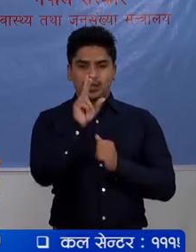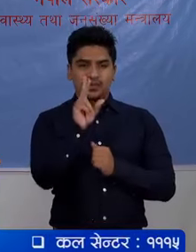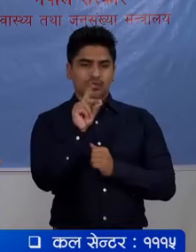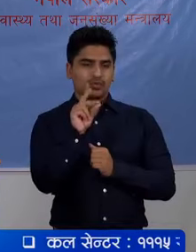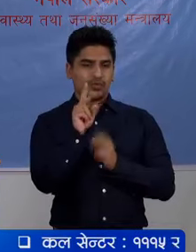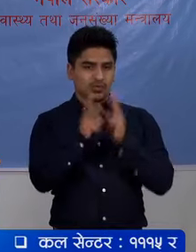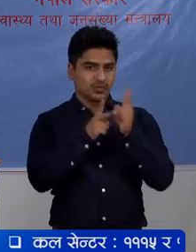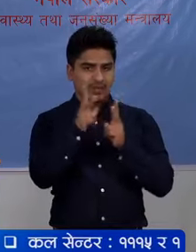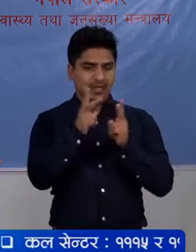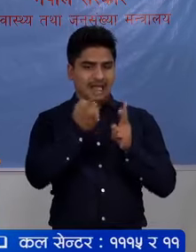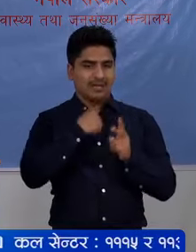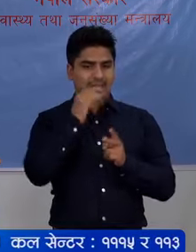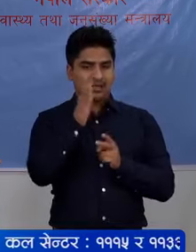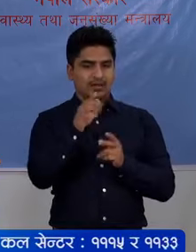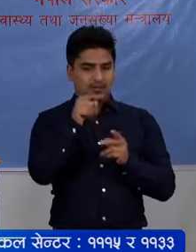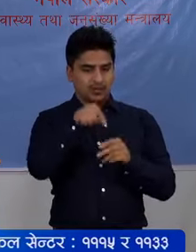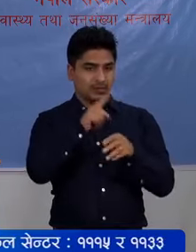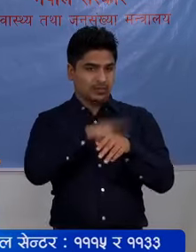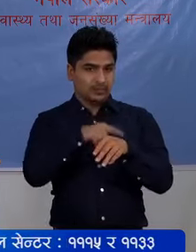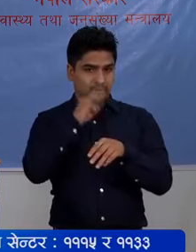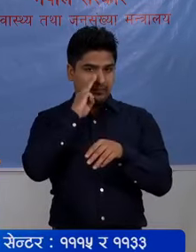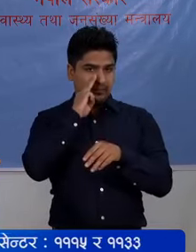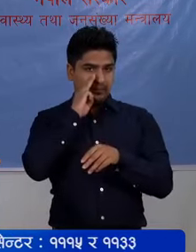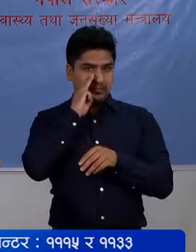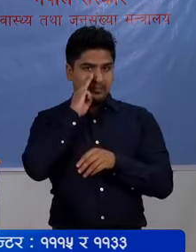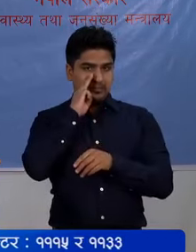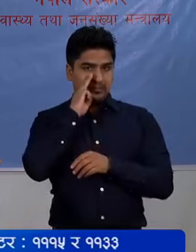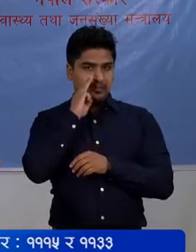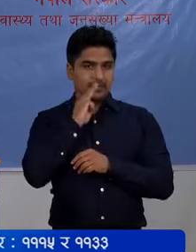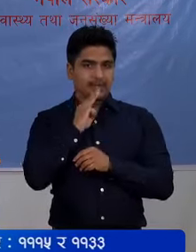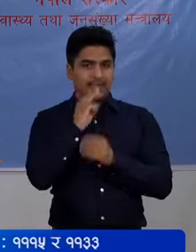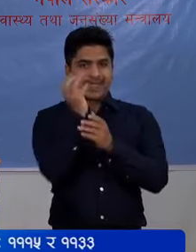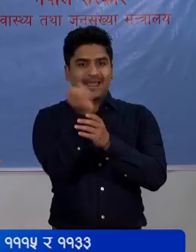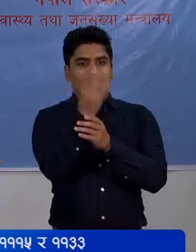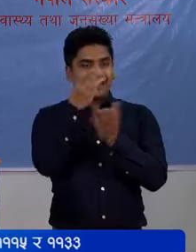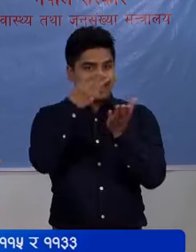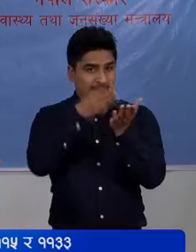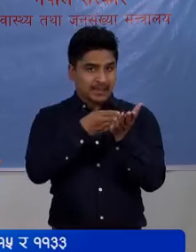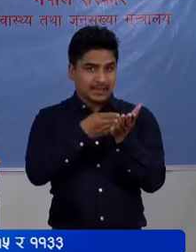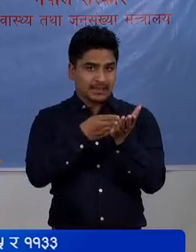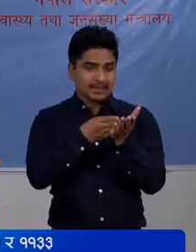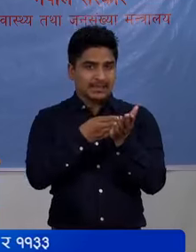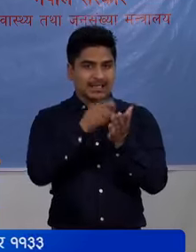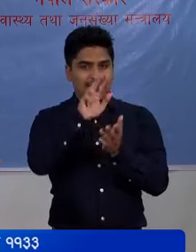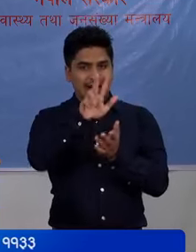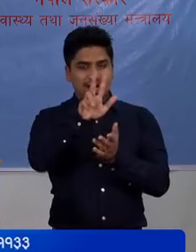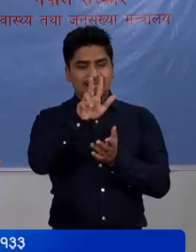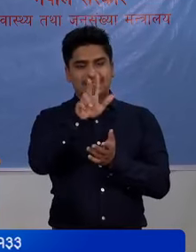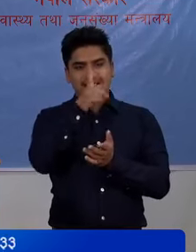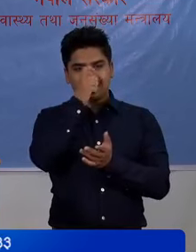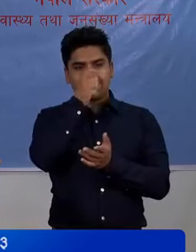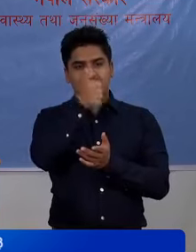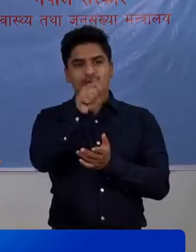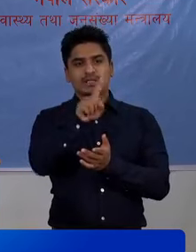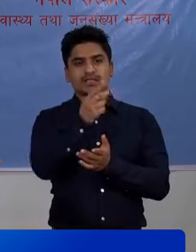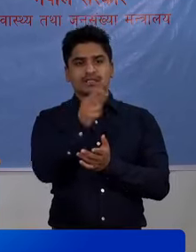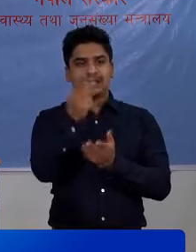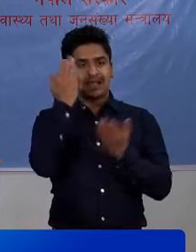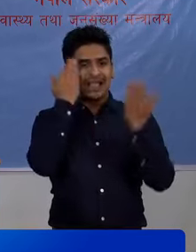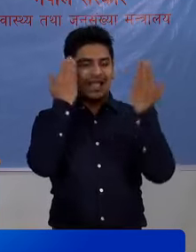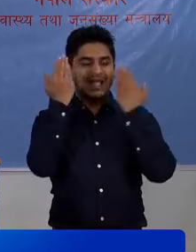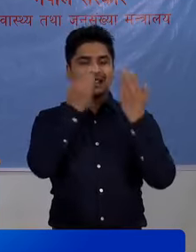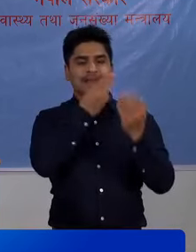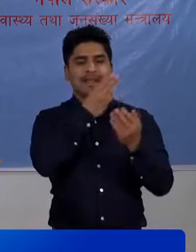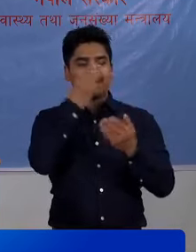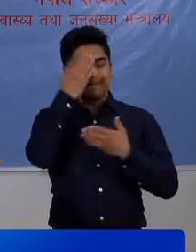दोसरो कुरा हमिले यो अबदी मा इमर्जेंसी मा मात रही आर से एक सर्थी जाना विर्यामी अरू गाहिते का